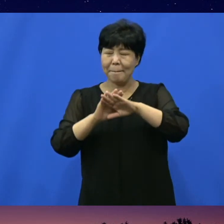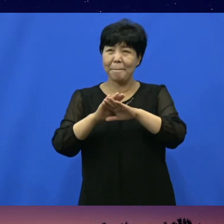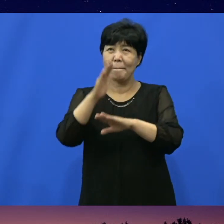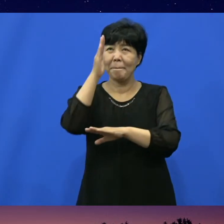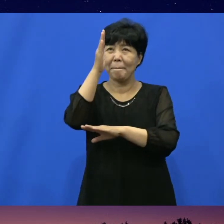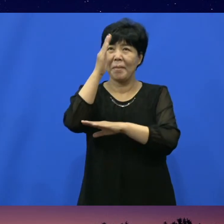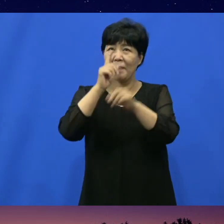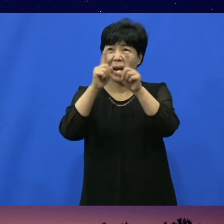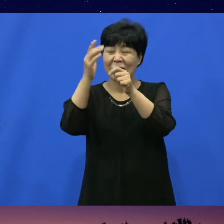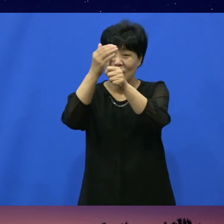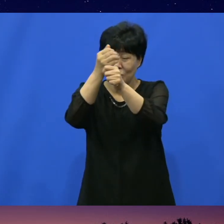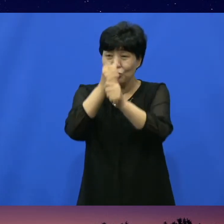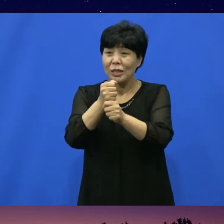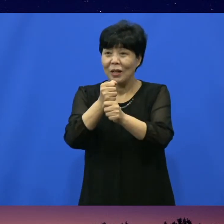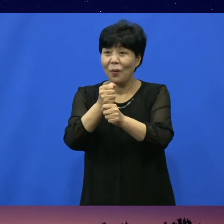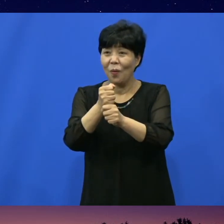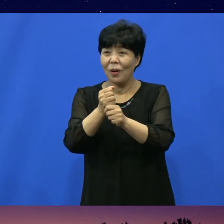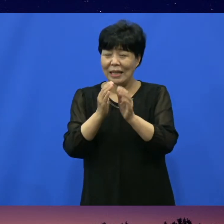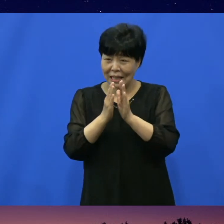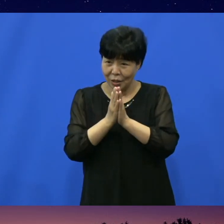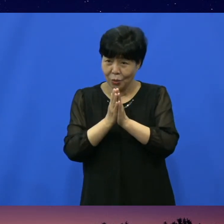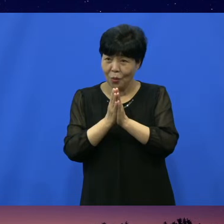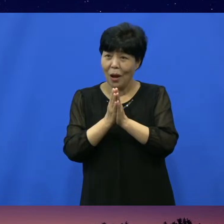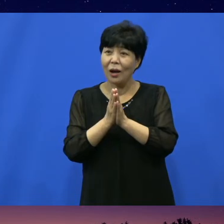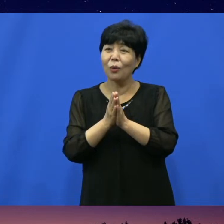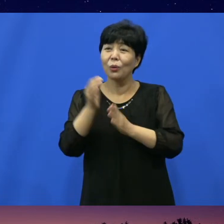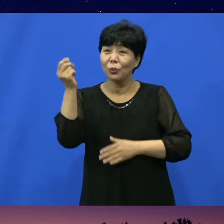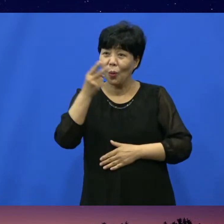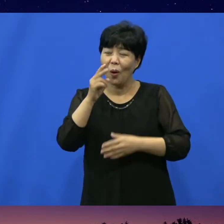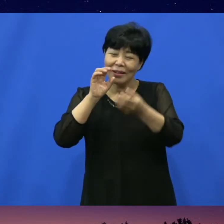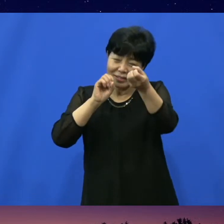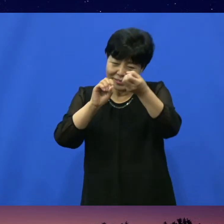통해서 응답 받으시기를 축원합니다.